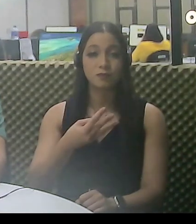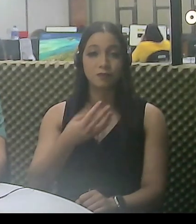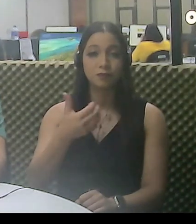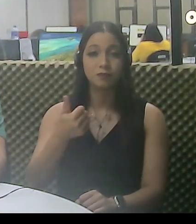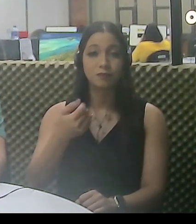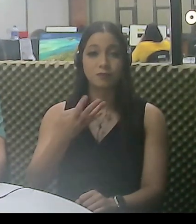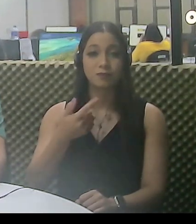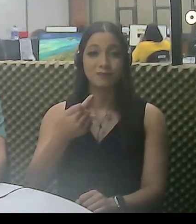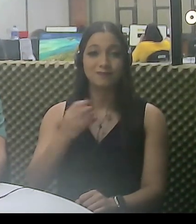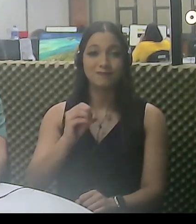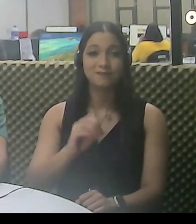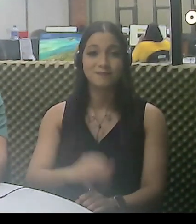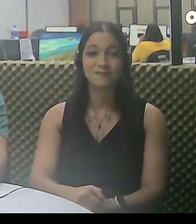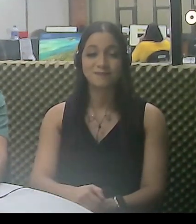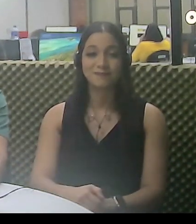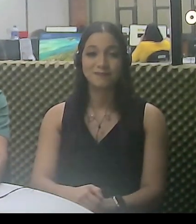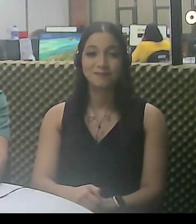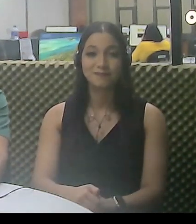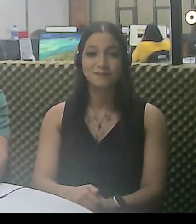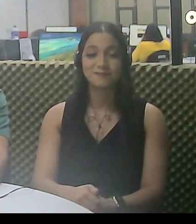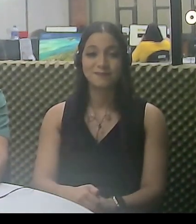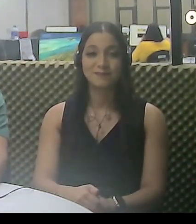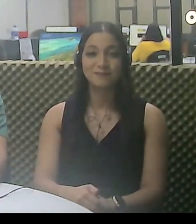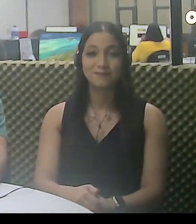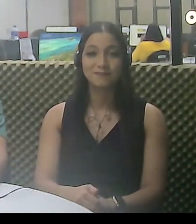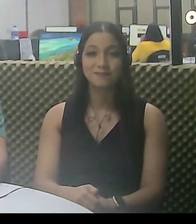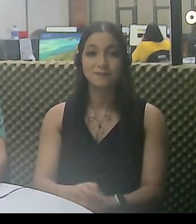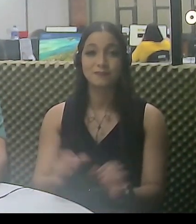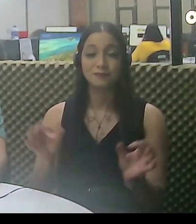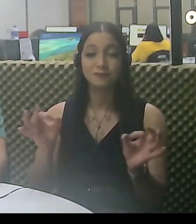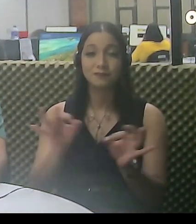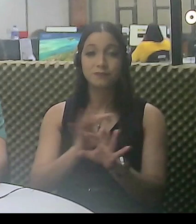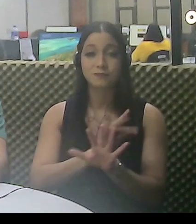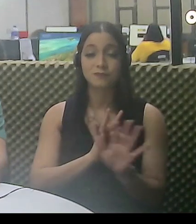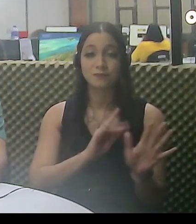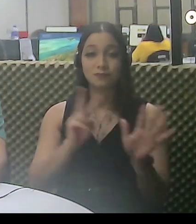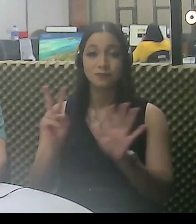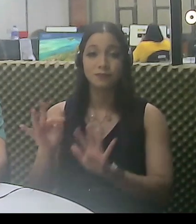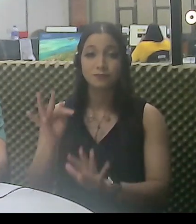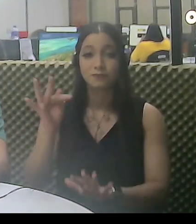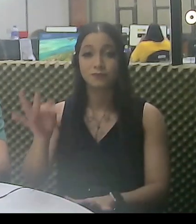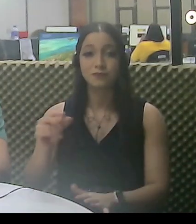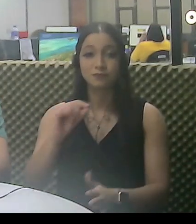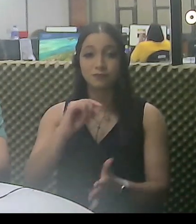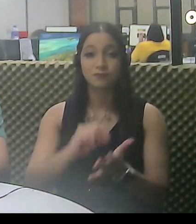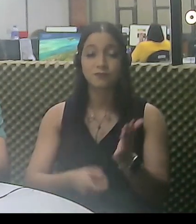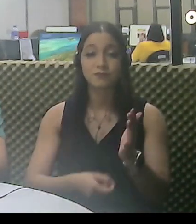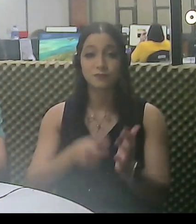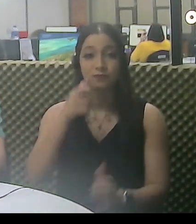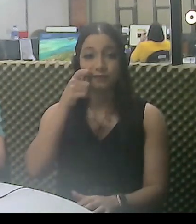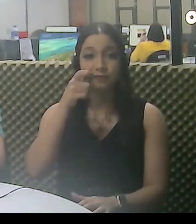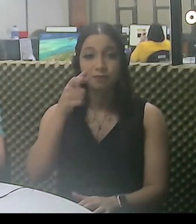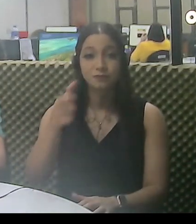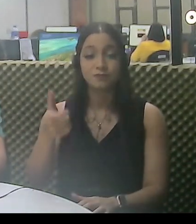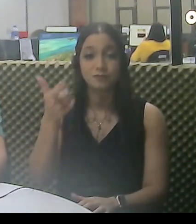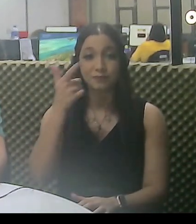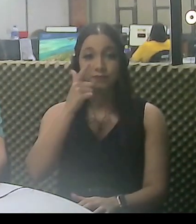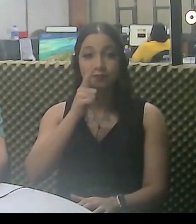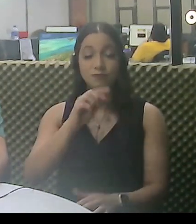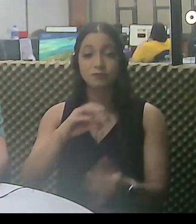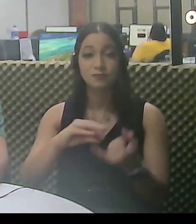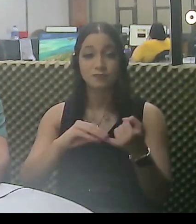14 70 termina na próxima semana o prazo para cadastro dos interessados em receber